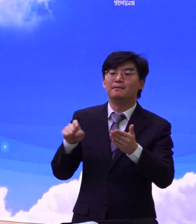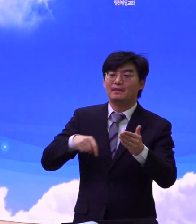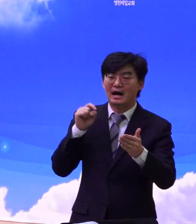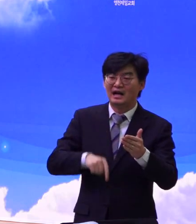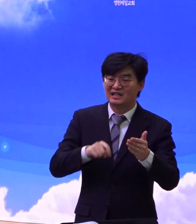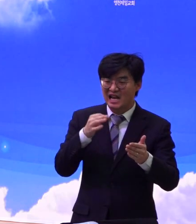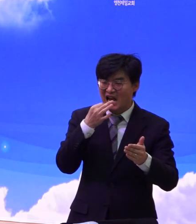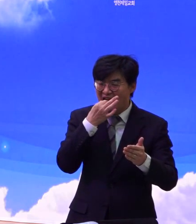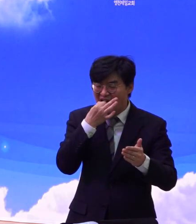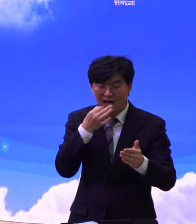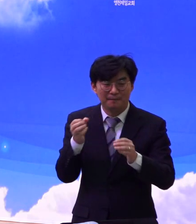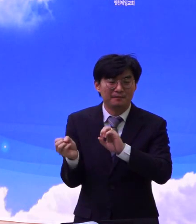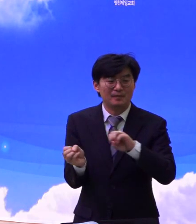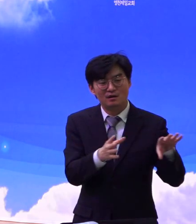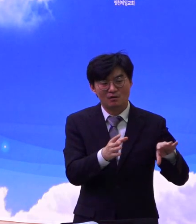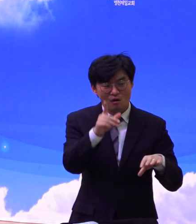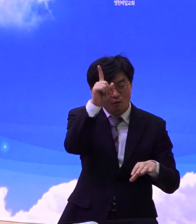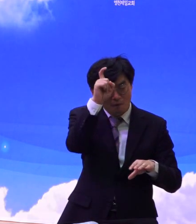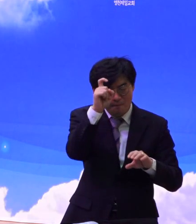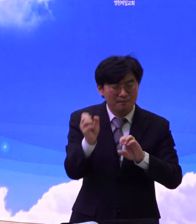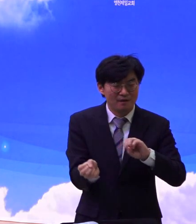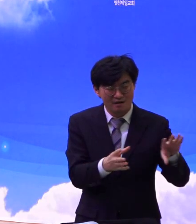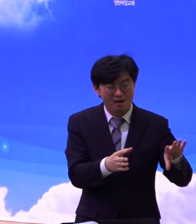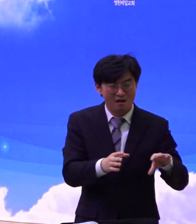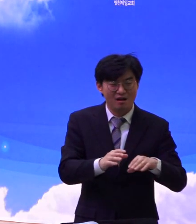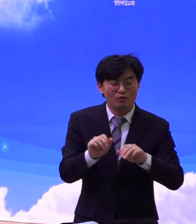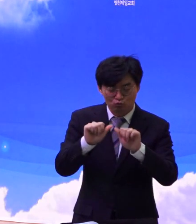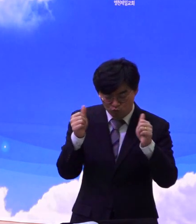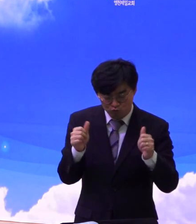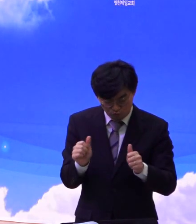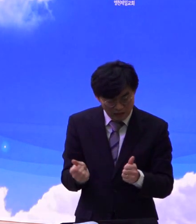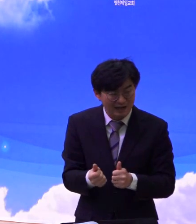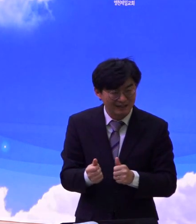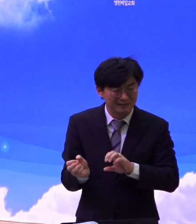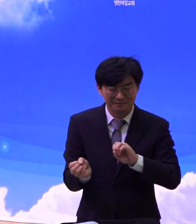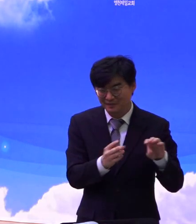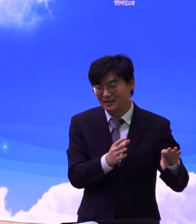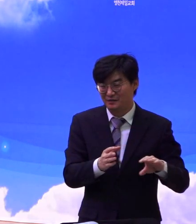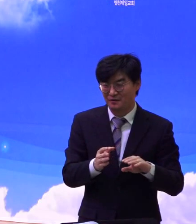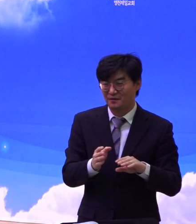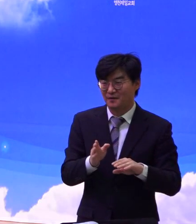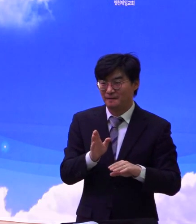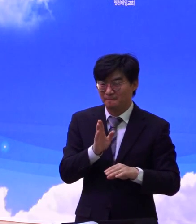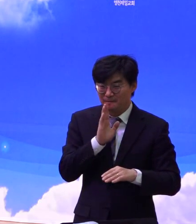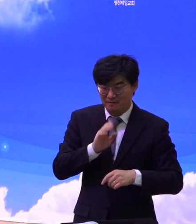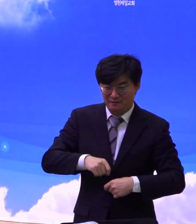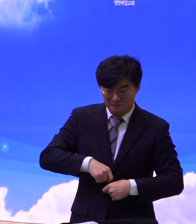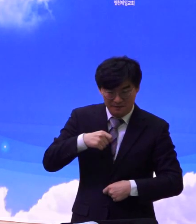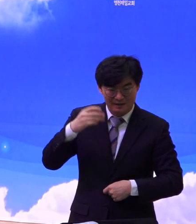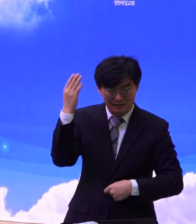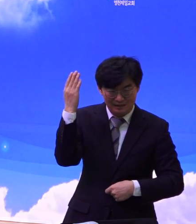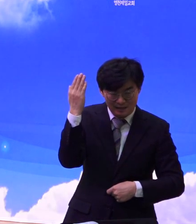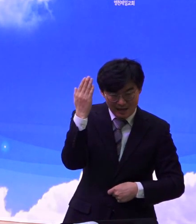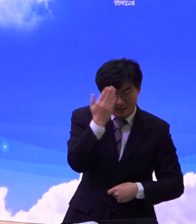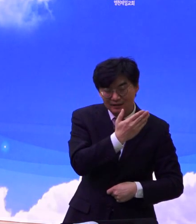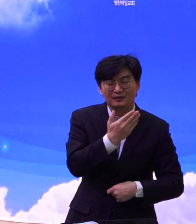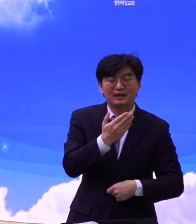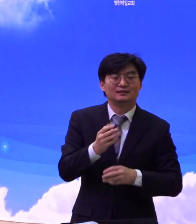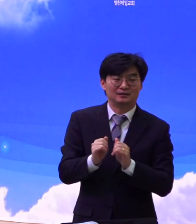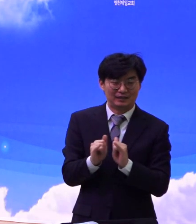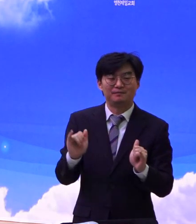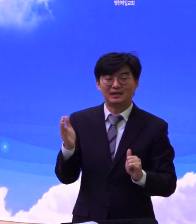다 해결하고 하나님만을 예배하는 참된 예배자가 되기를 간절히 소망합니다. 그러기 위해서 우리